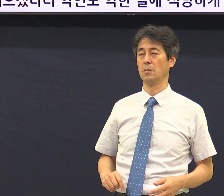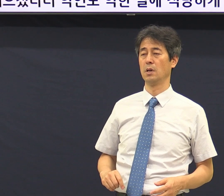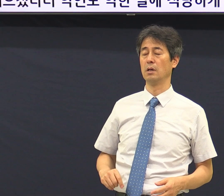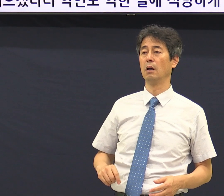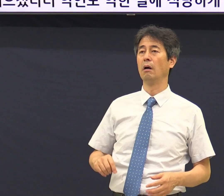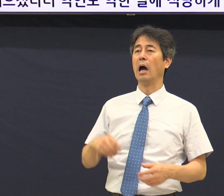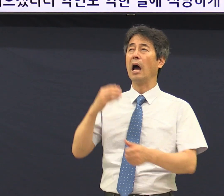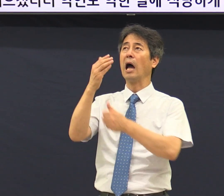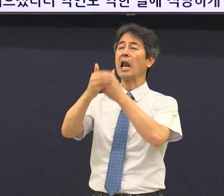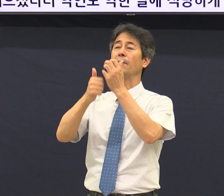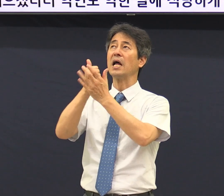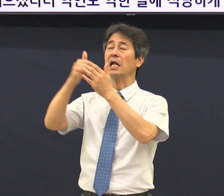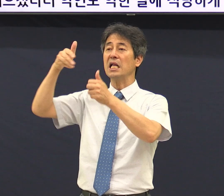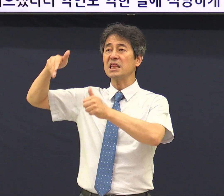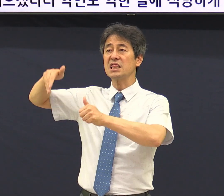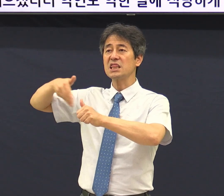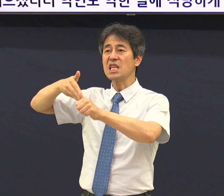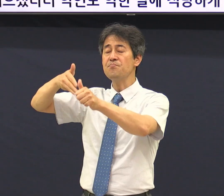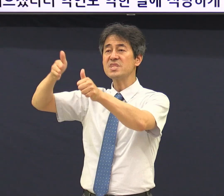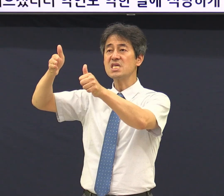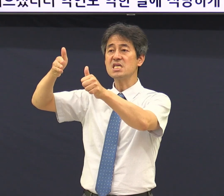것을 이야기합니다. 교만하지 않을 것을